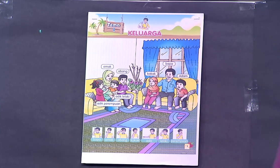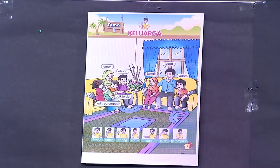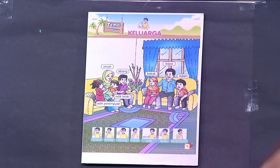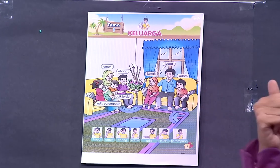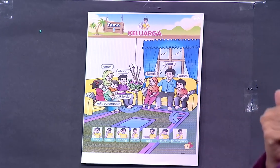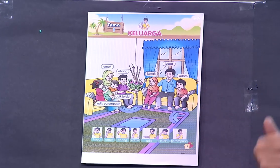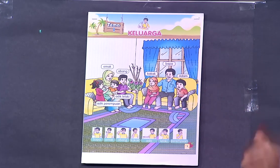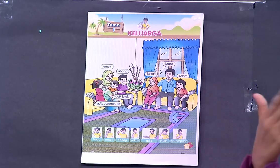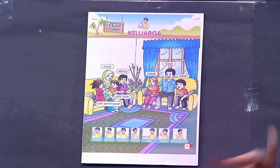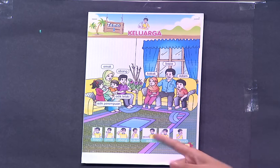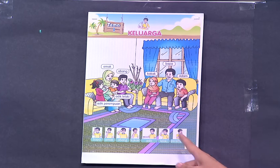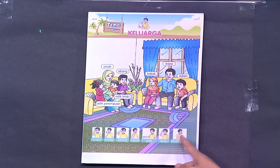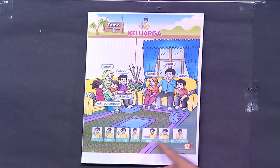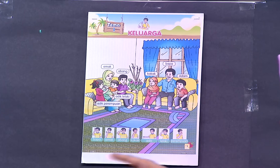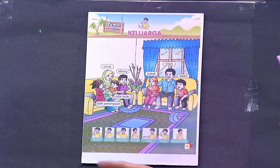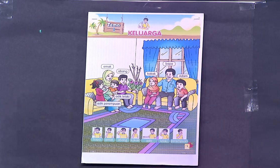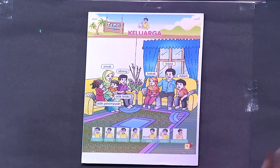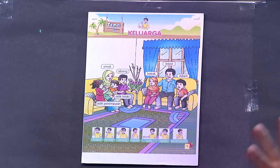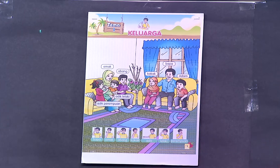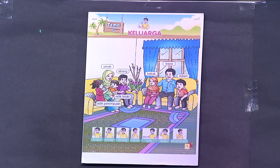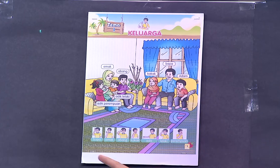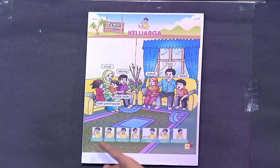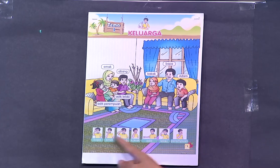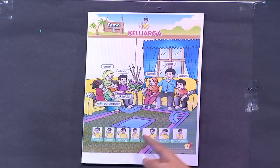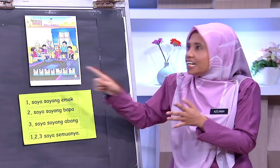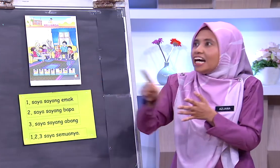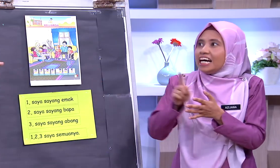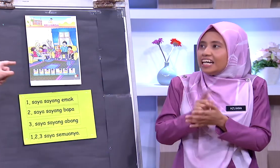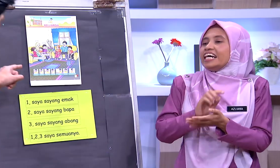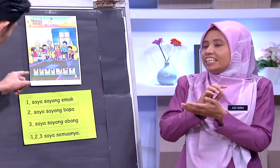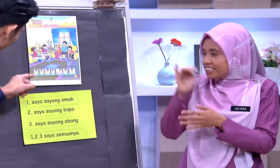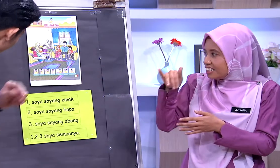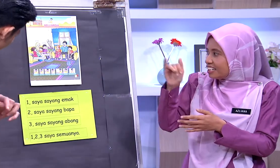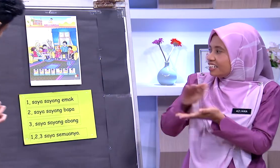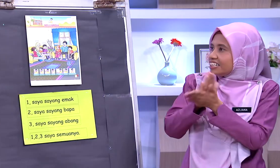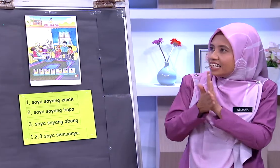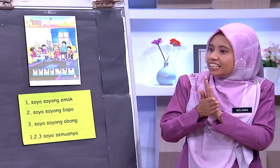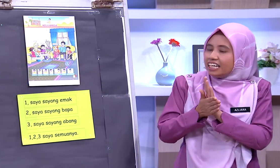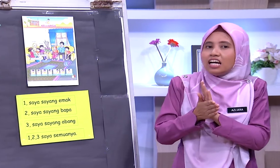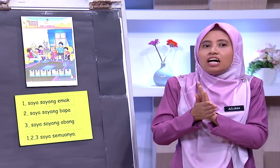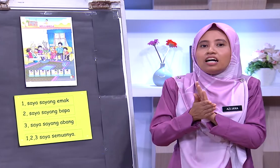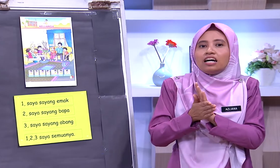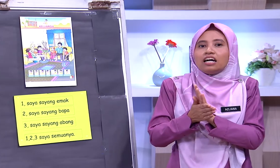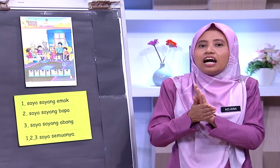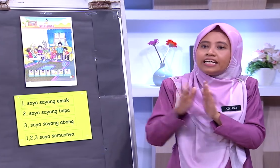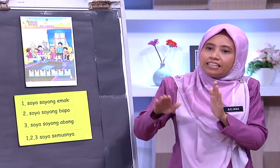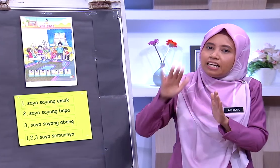cantik ah Apa itu ID quod isyarat bahwa ini untuk ayah janji Wah ide